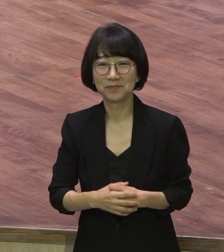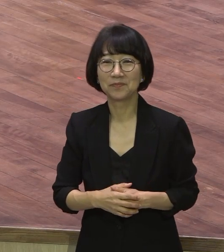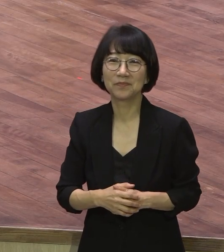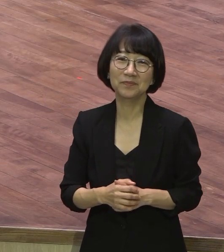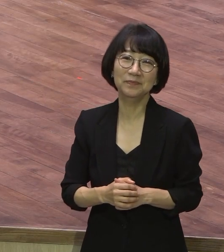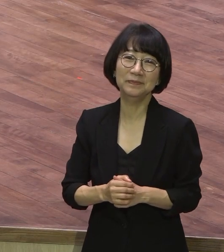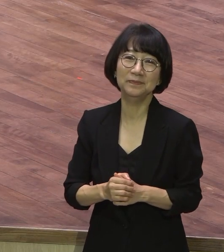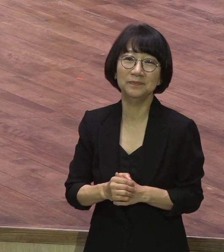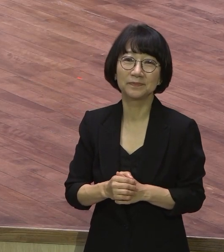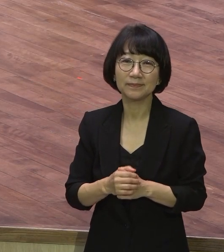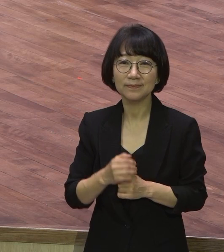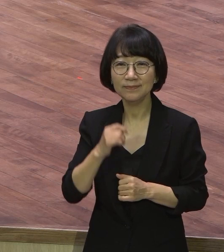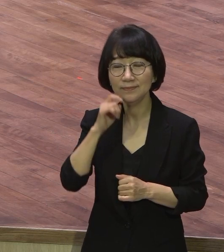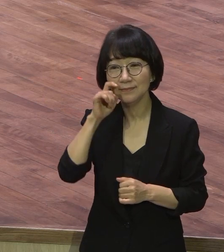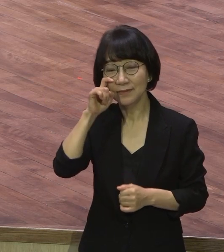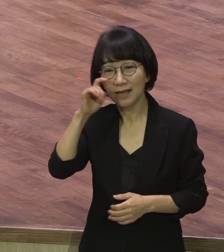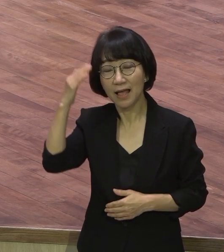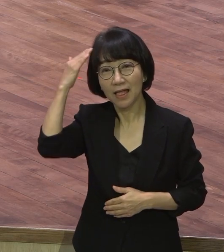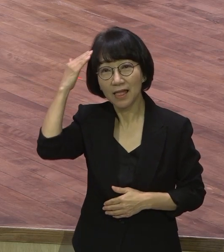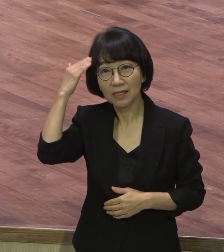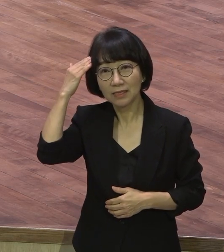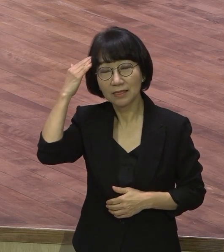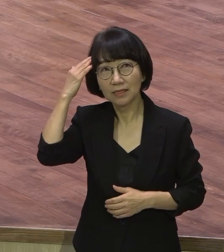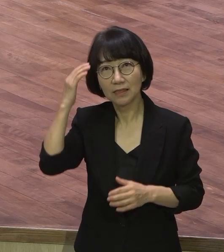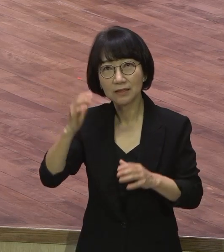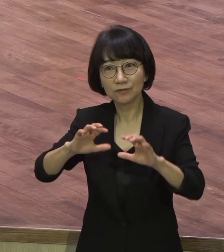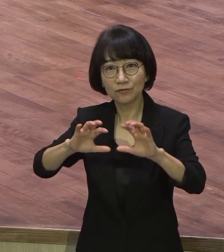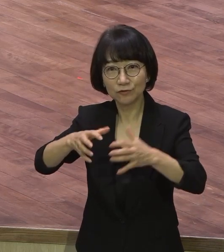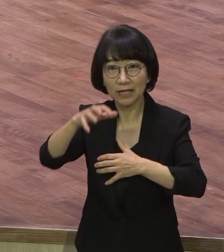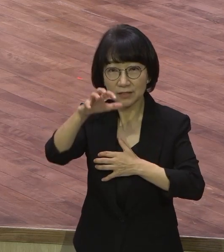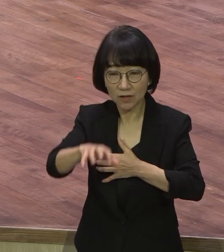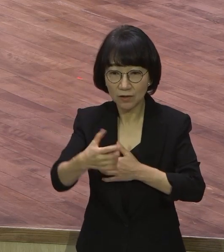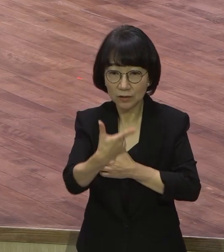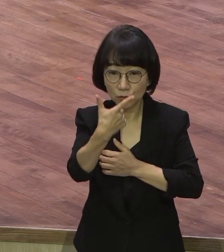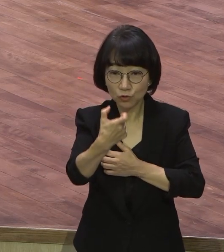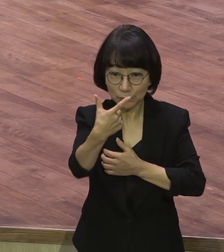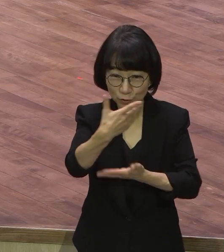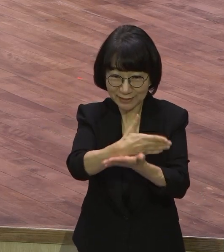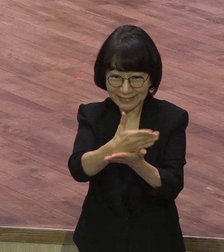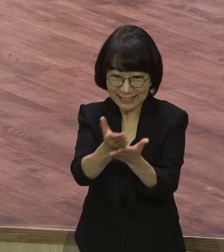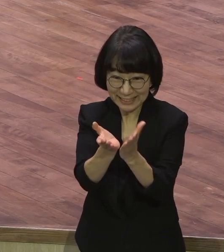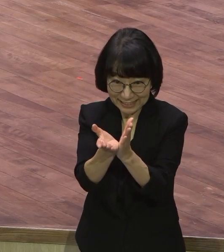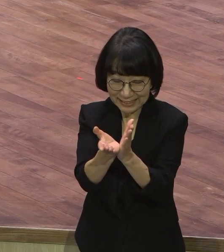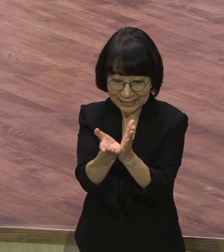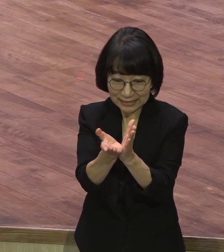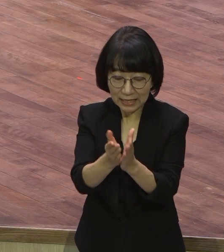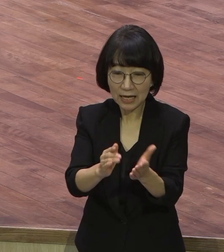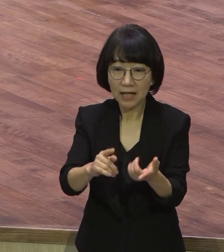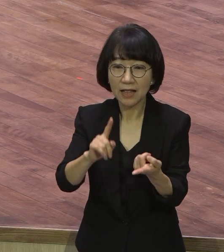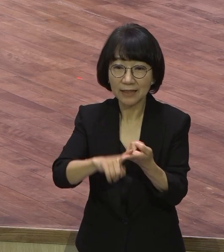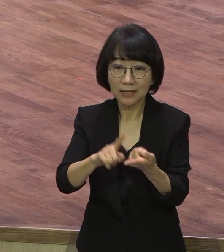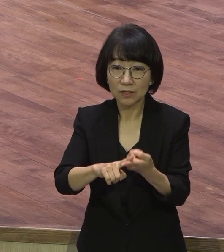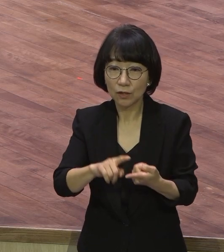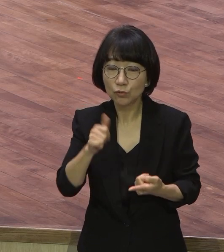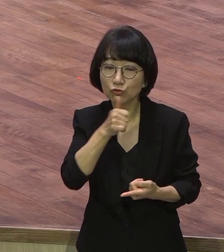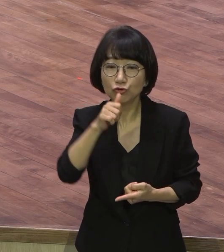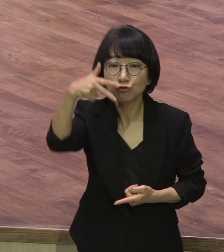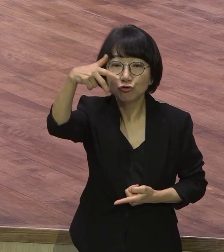우리나라 최고의 유일하게 66건 전체를 주석 만드는 유일한 박형용 박사